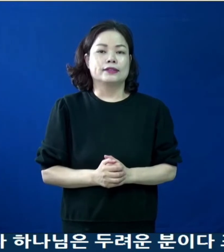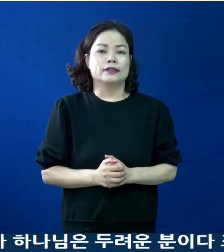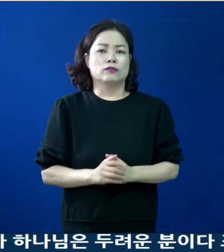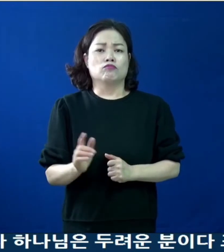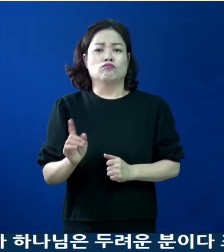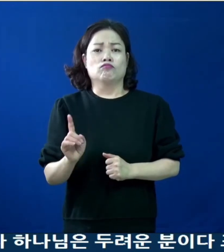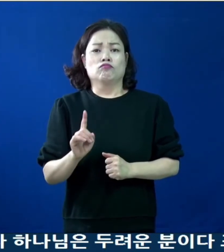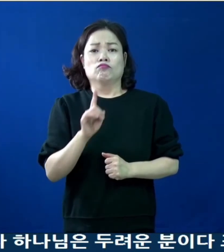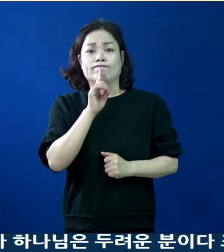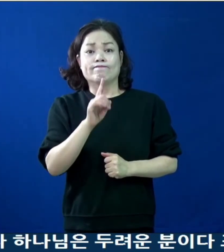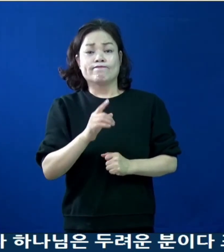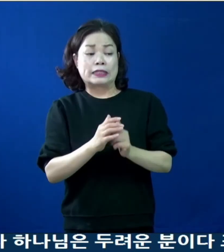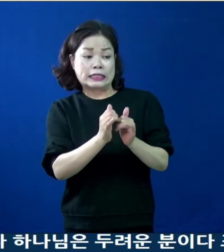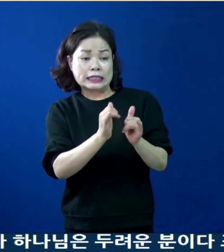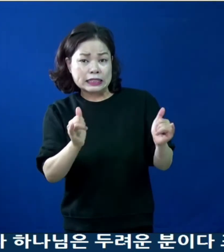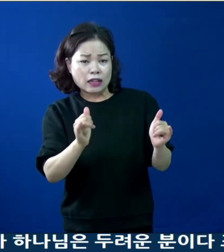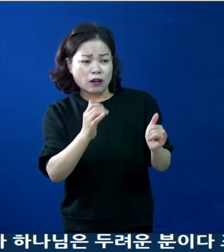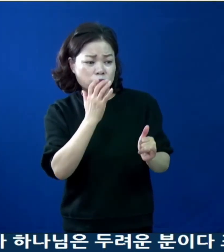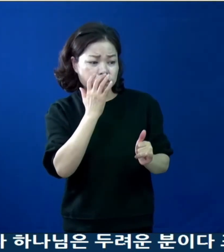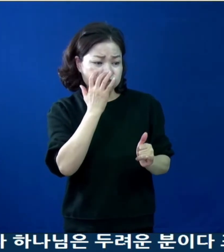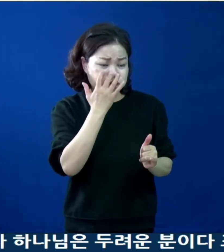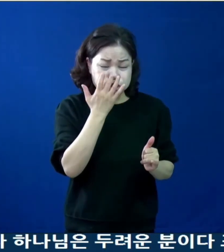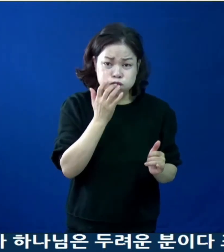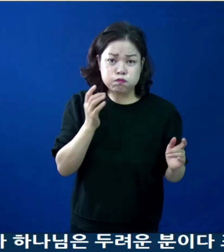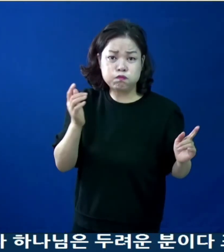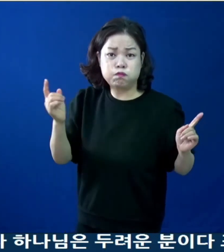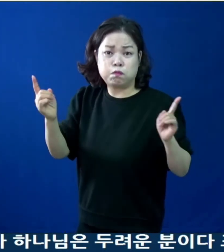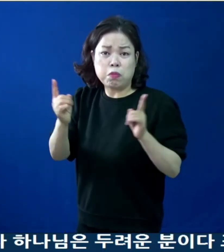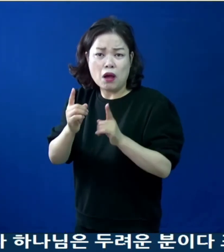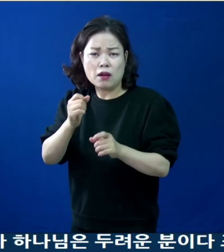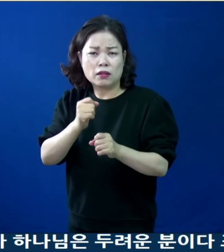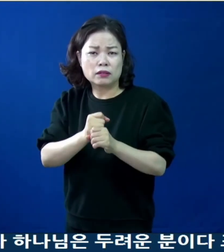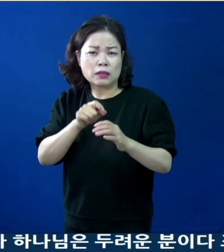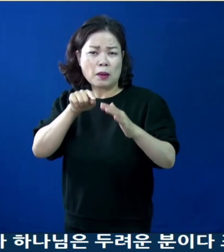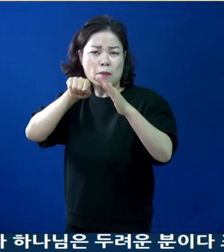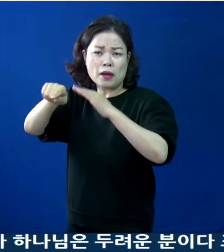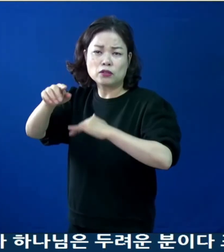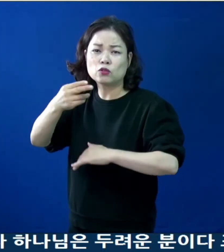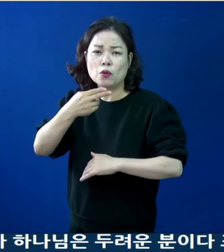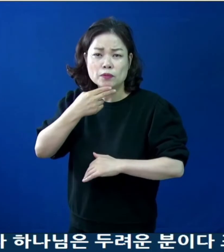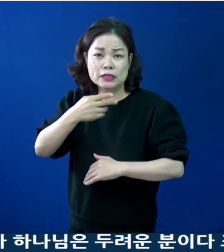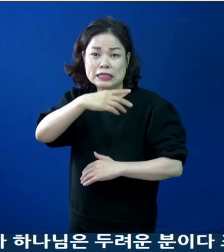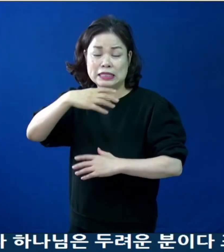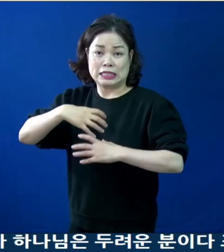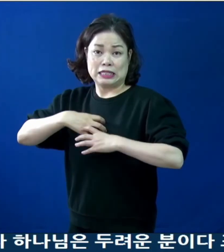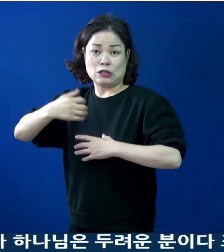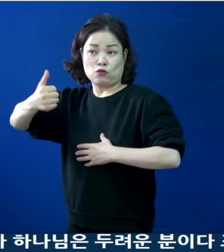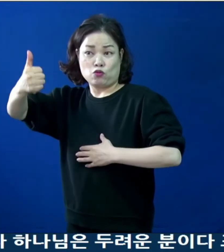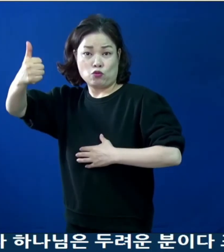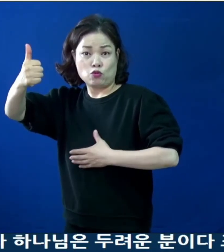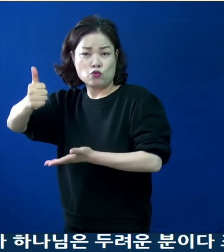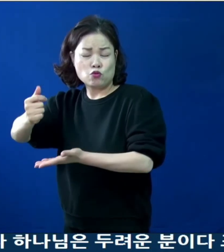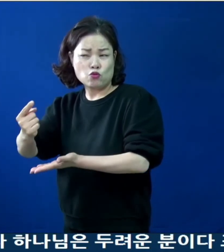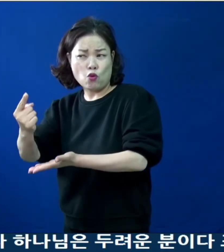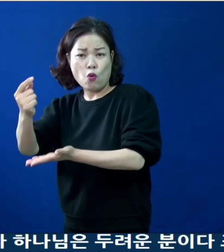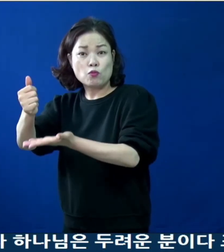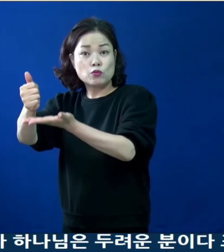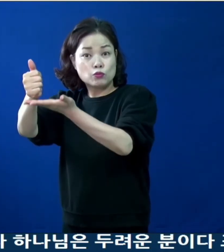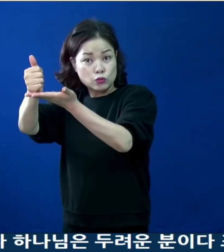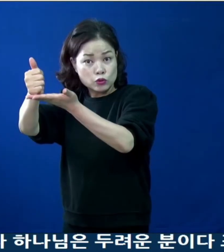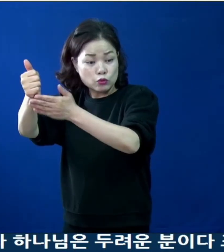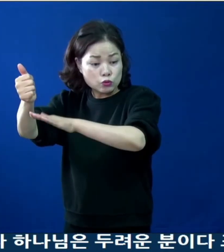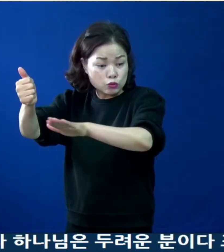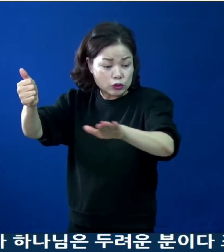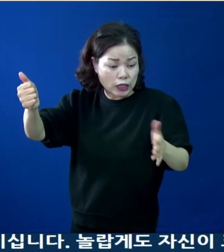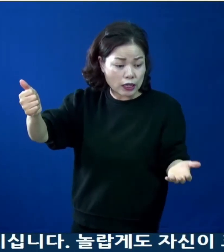무슨 말인가 하면 인간이 도무지 접근할 수 없는, 침범할 수 없는 그 위험을 가지신 높은 존재에게